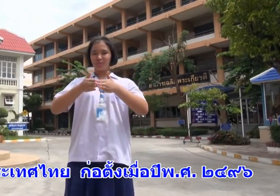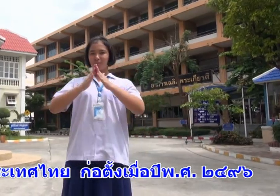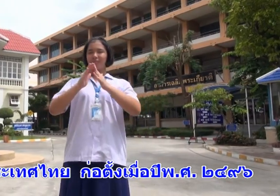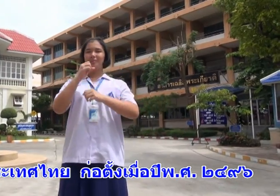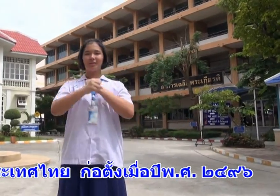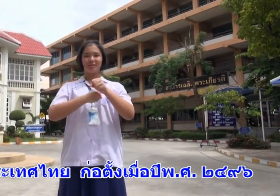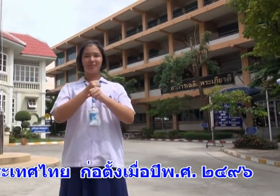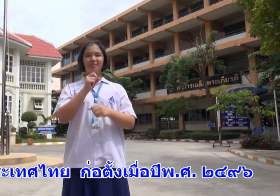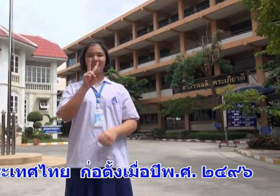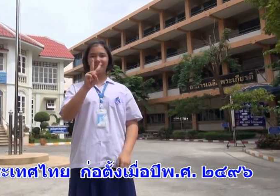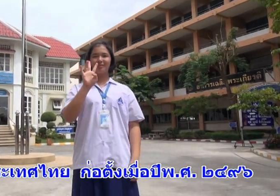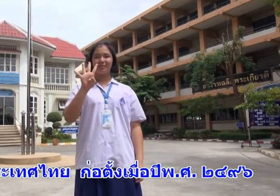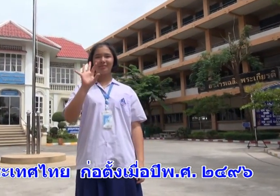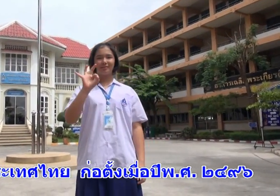อตั้งเมื่อปีพุทธศักราช